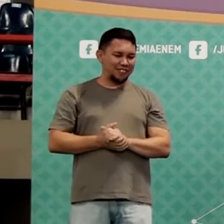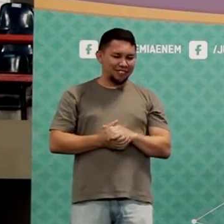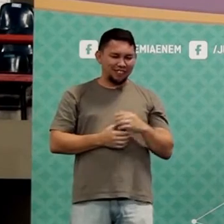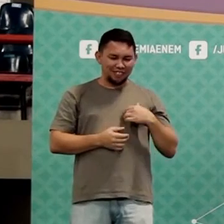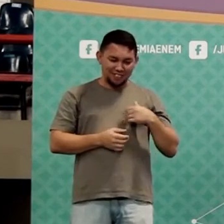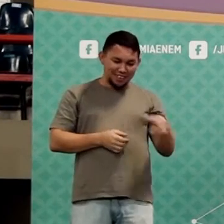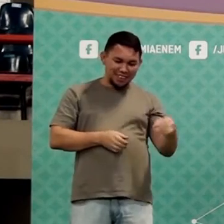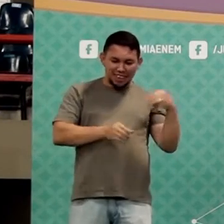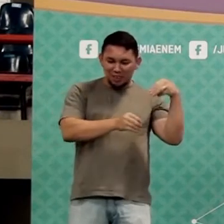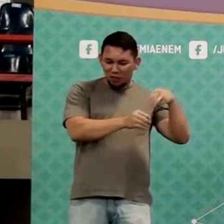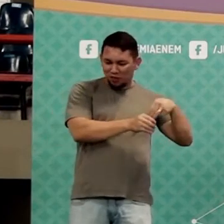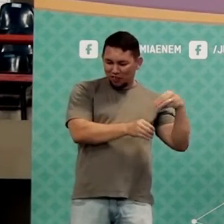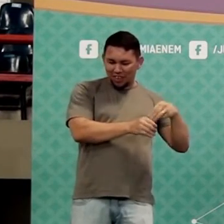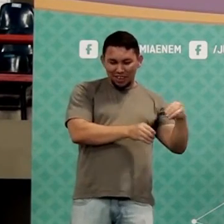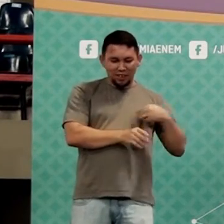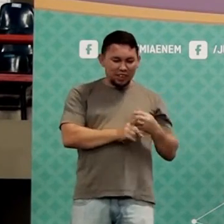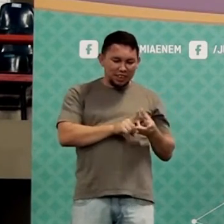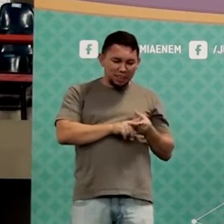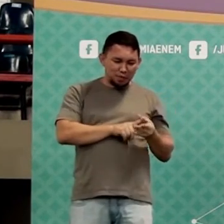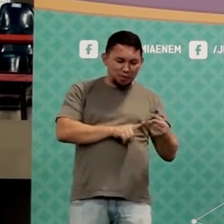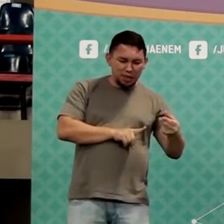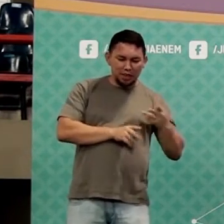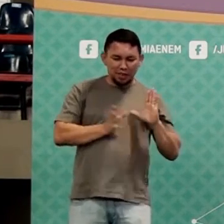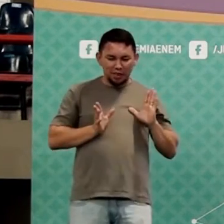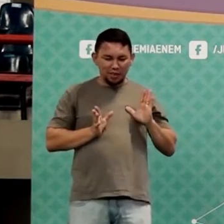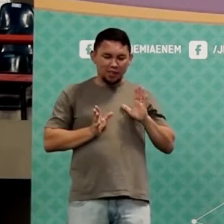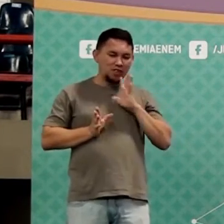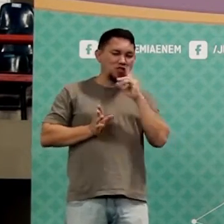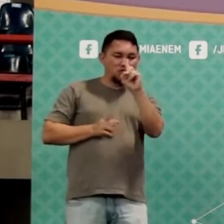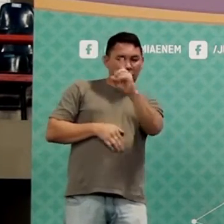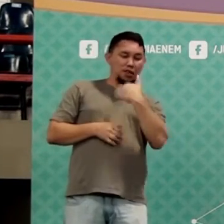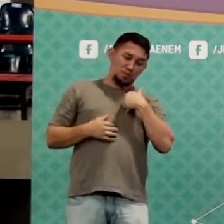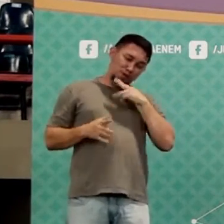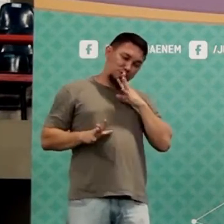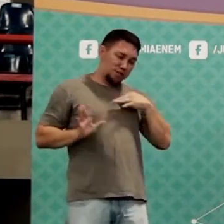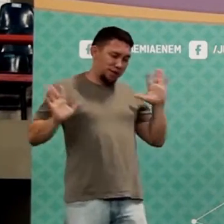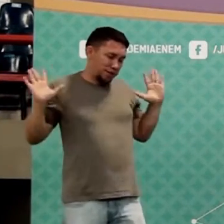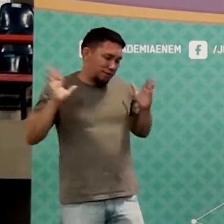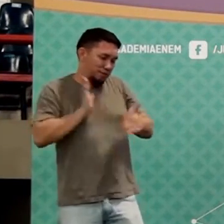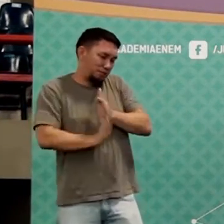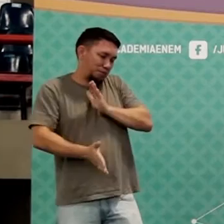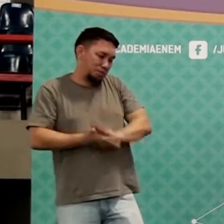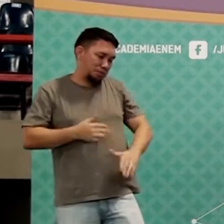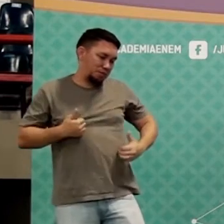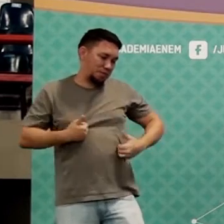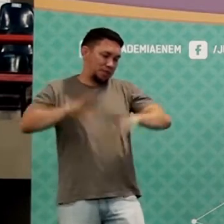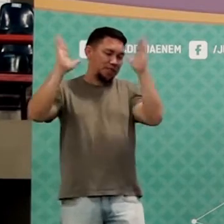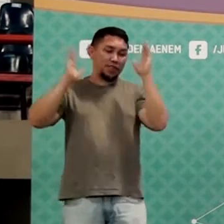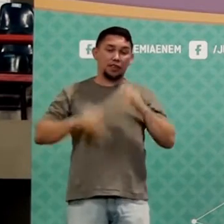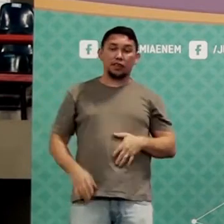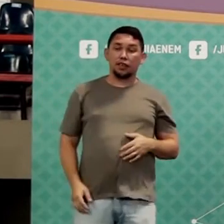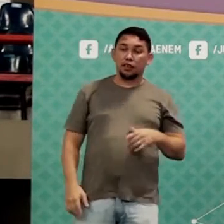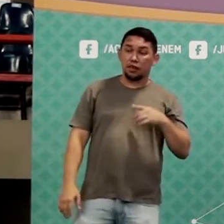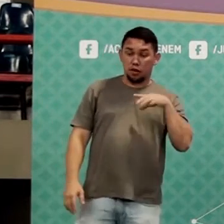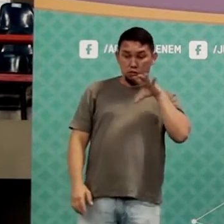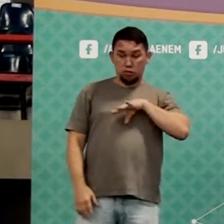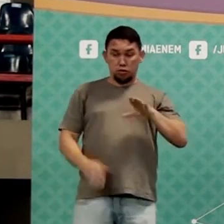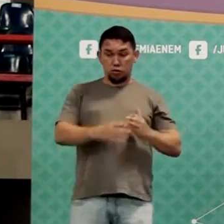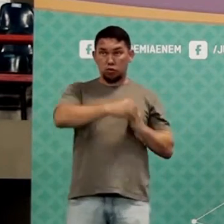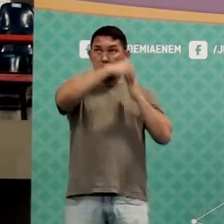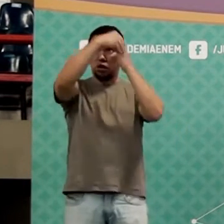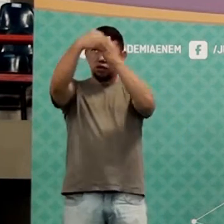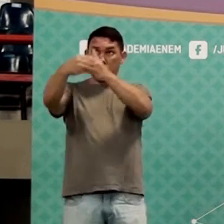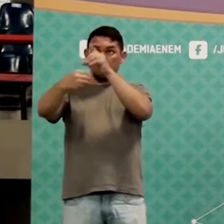de pitomba. Você não conhece, tem nada a ver com isso, tá? Professor, o português levou muita fruta daqui pra